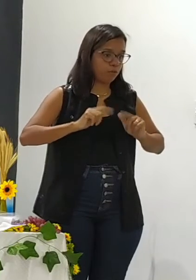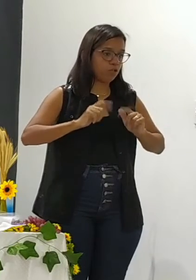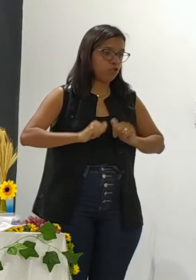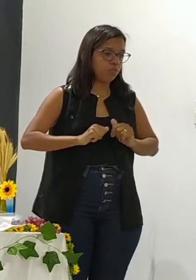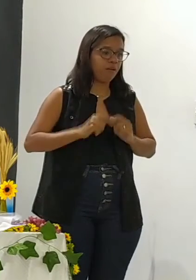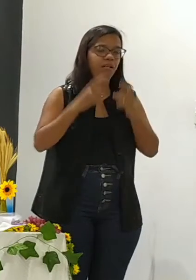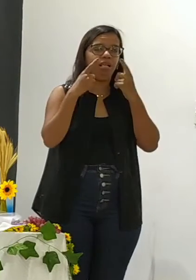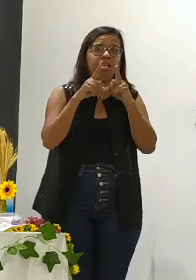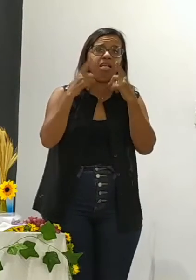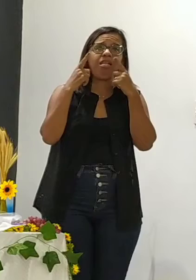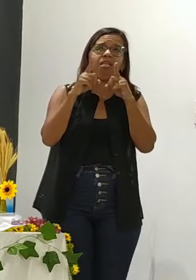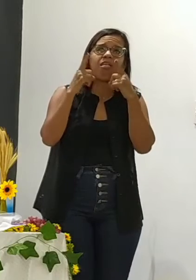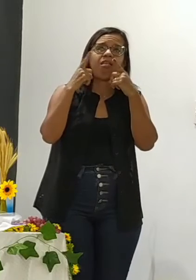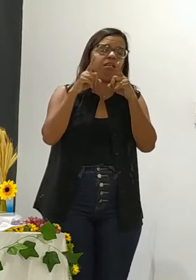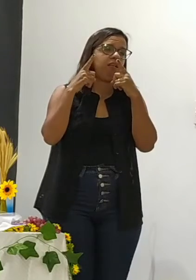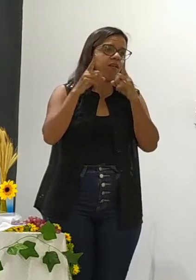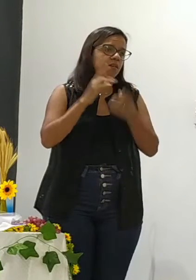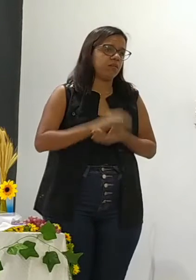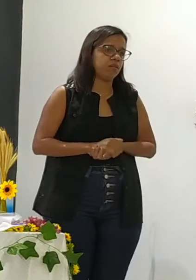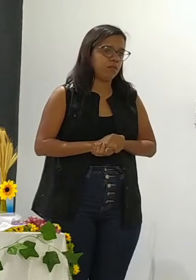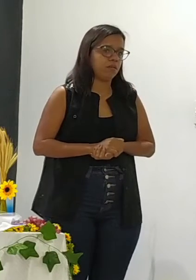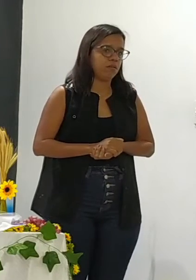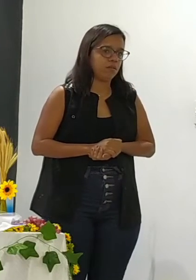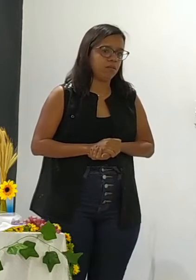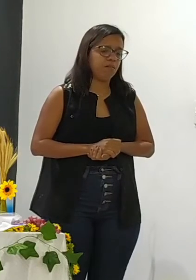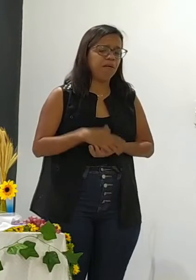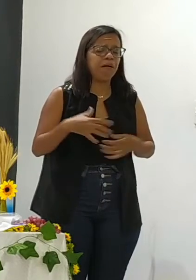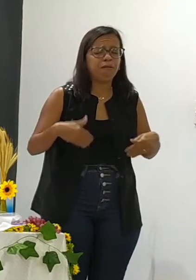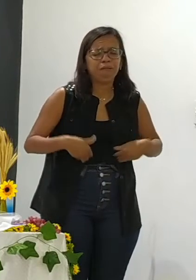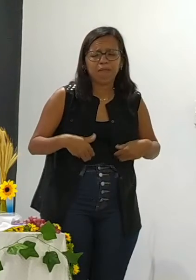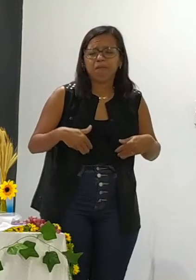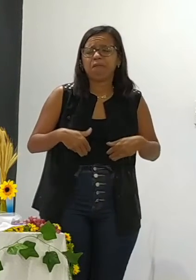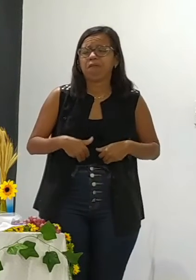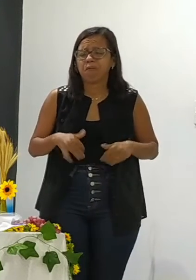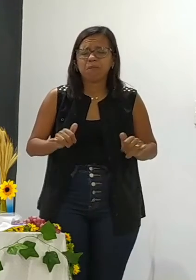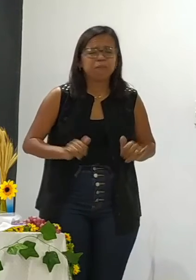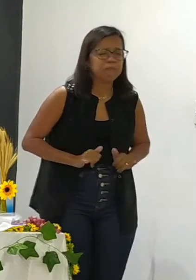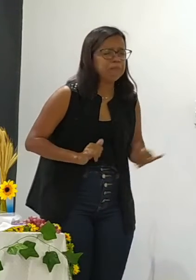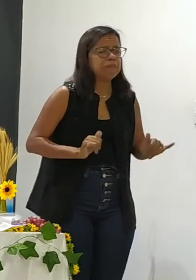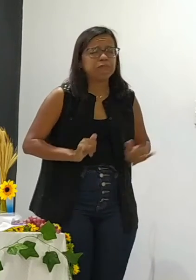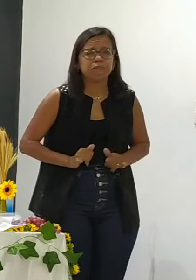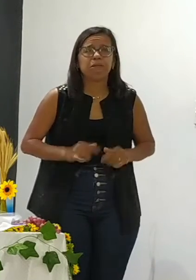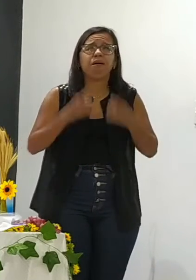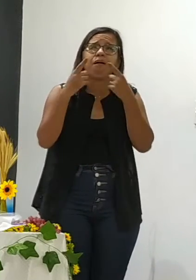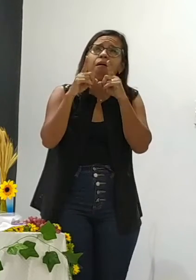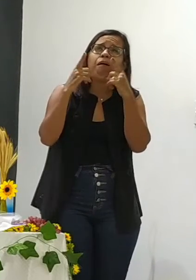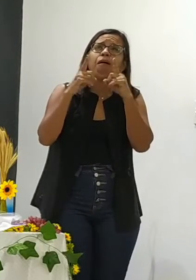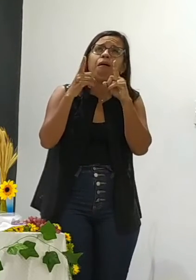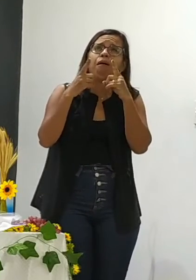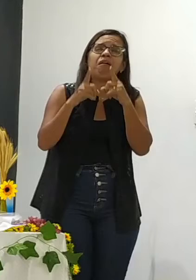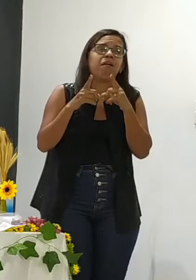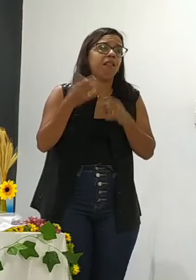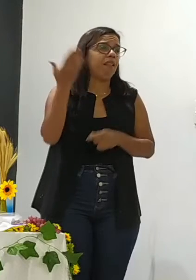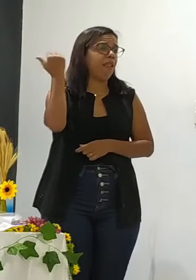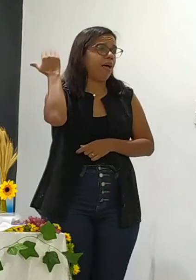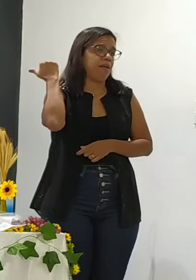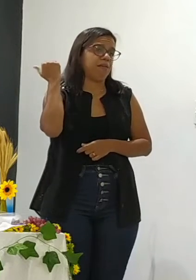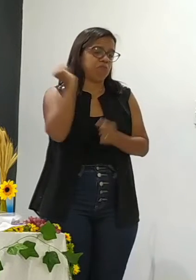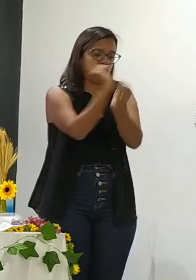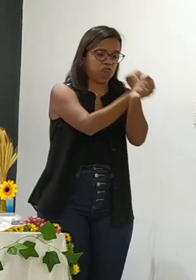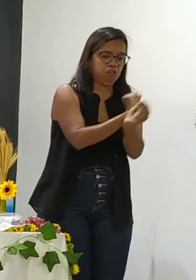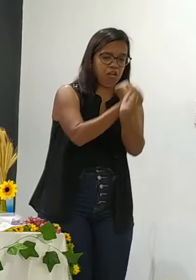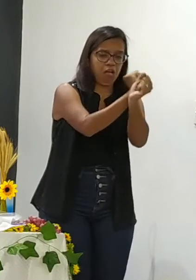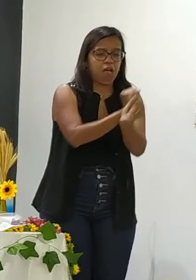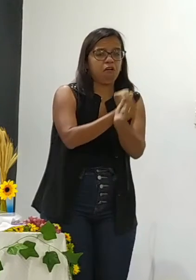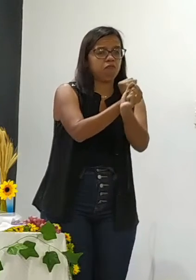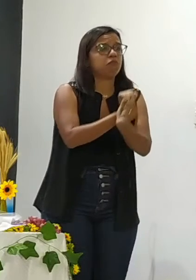lá, a gente está aqui passando necessidade. Lá no Egito não, a gente comia cebola, eu sentia